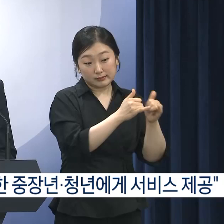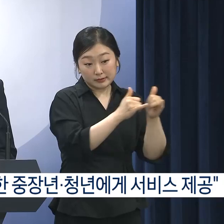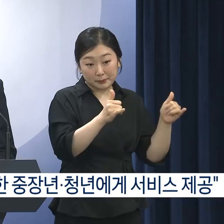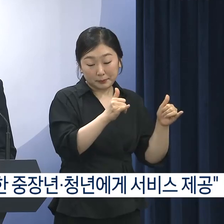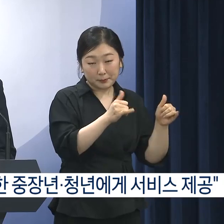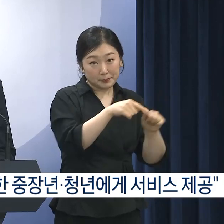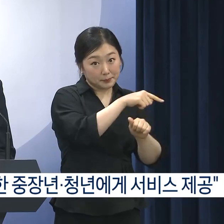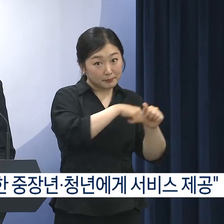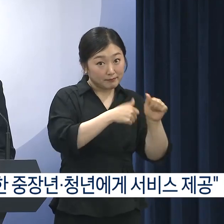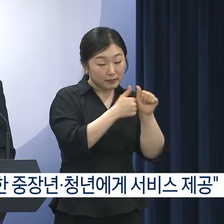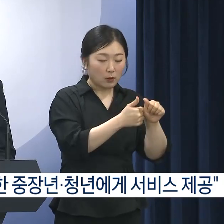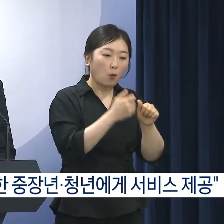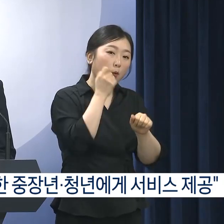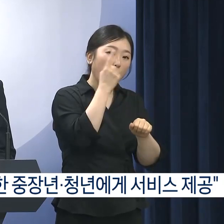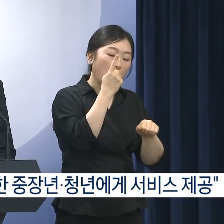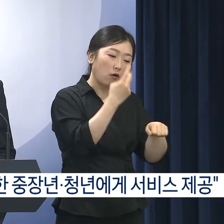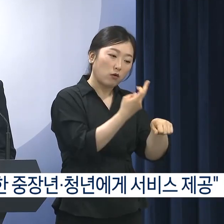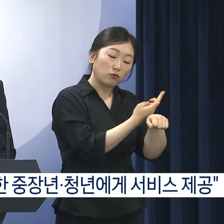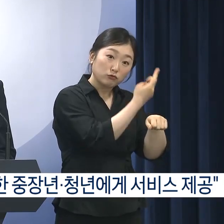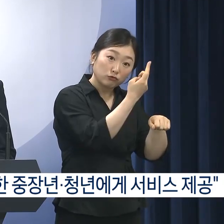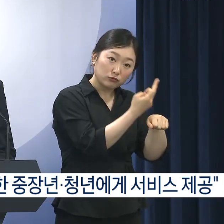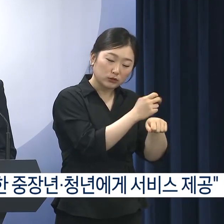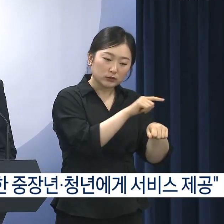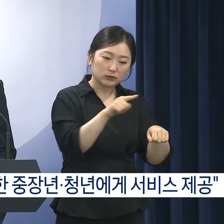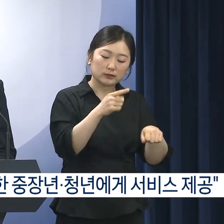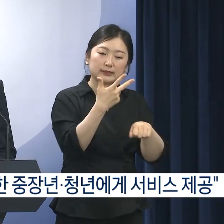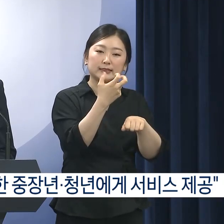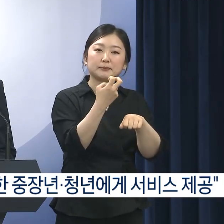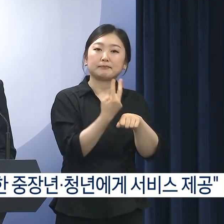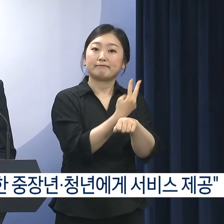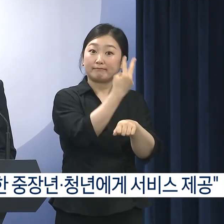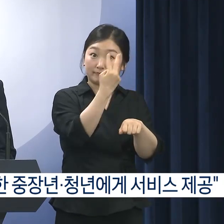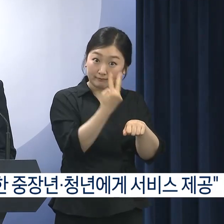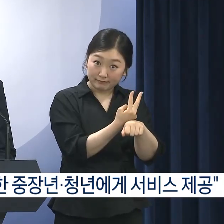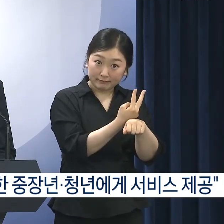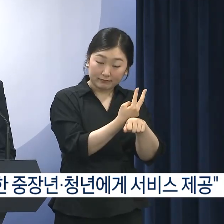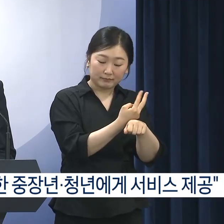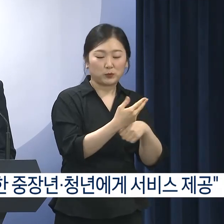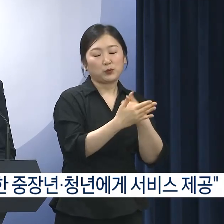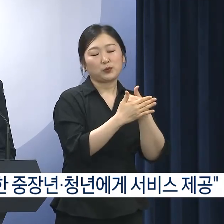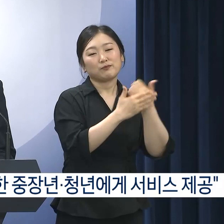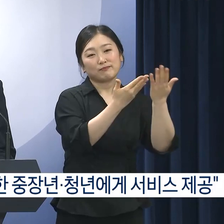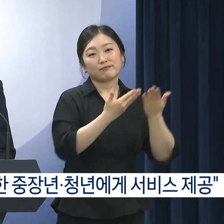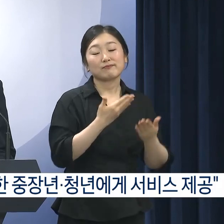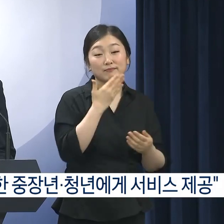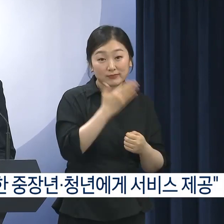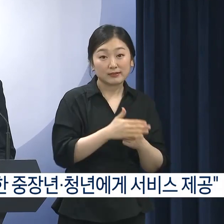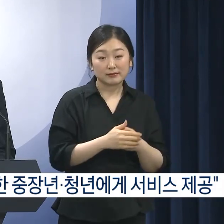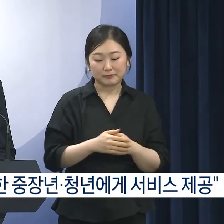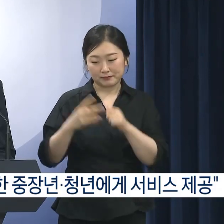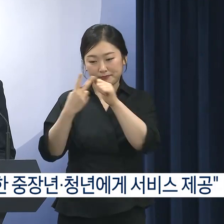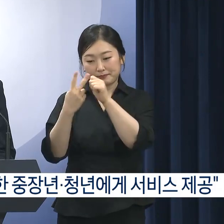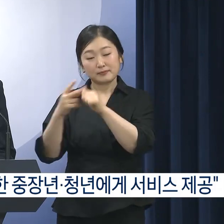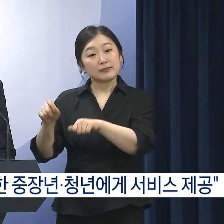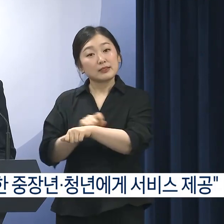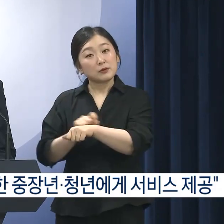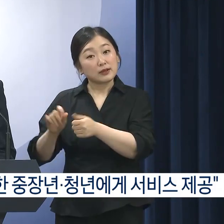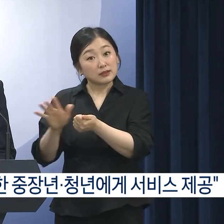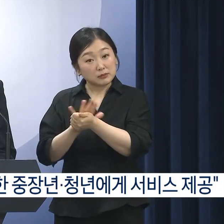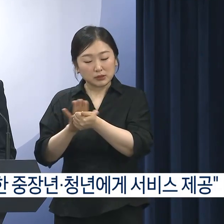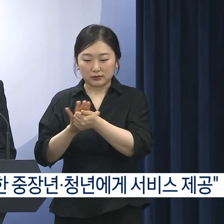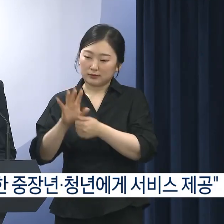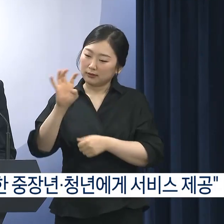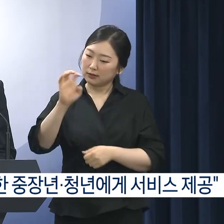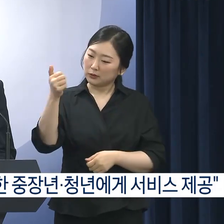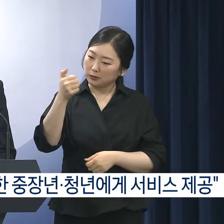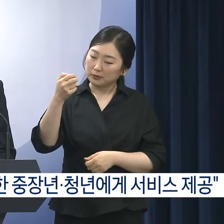월 12시간에서 72시간까지 이용할 수가 있습니다. 특화 서비스는 중장년과 가족